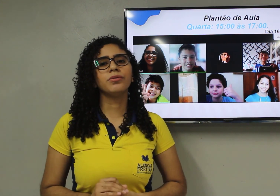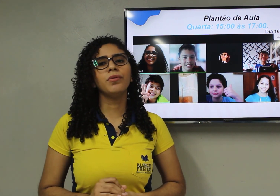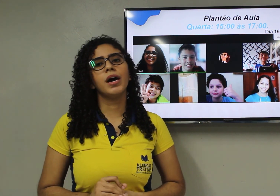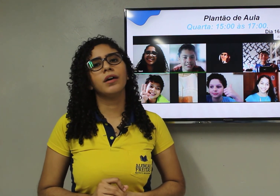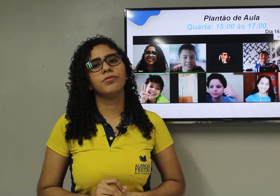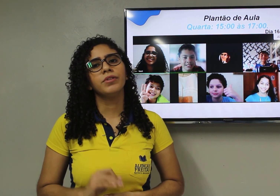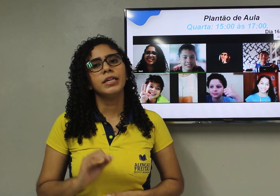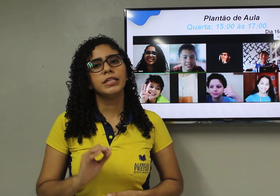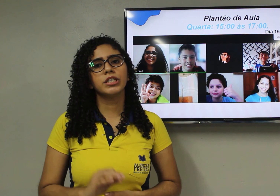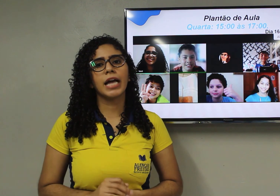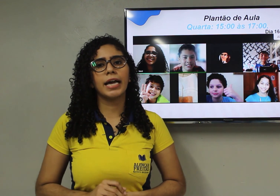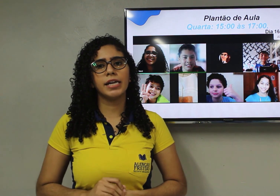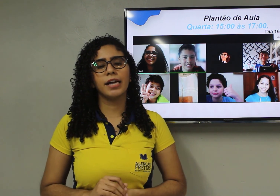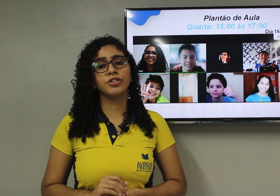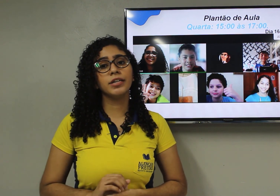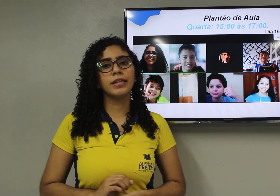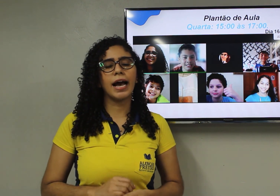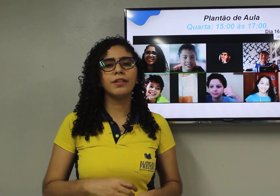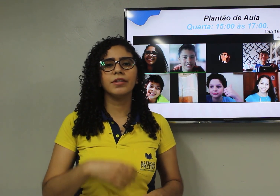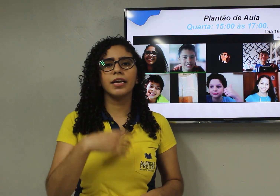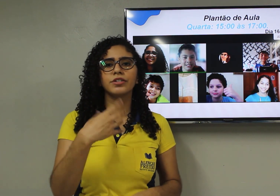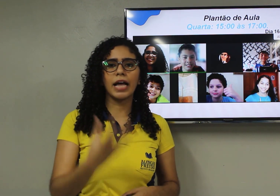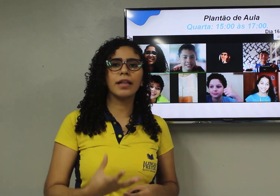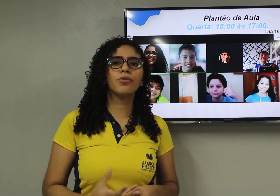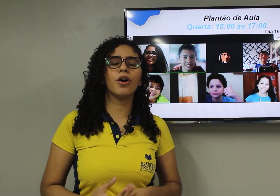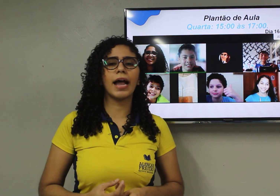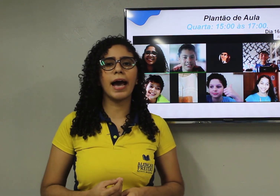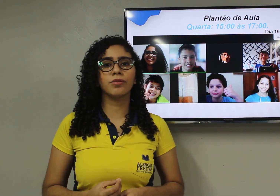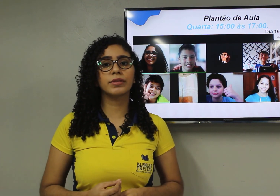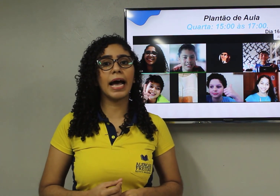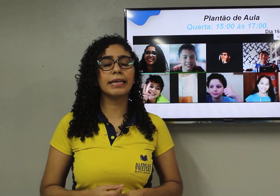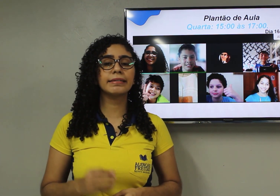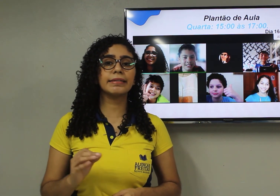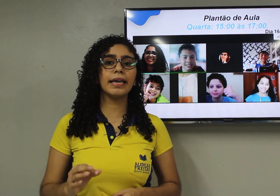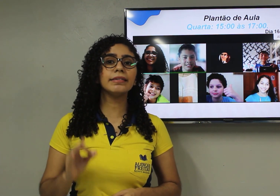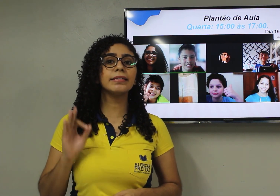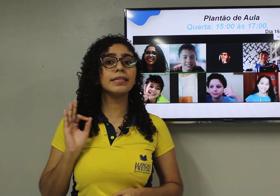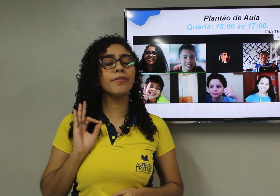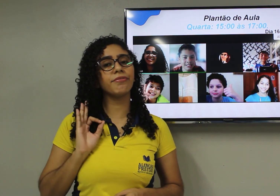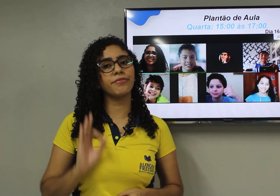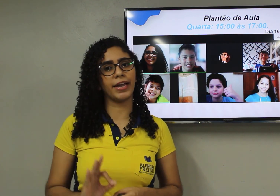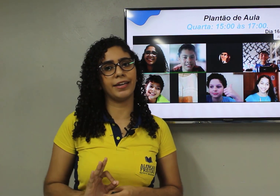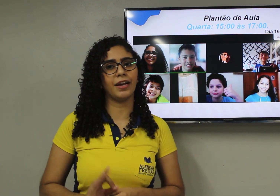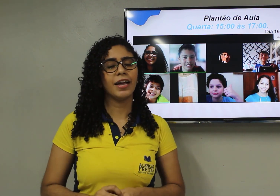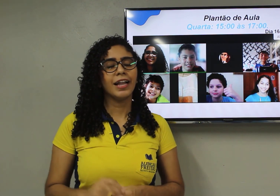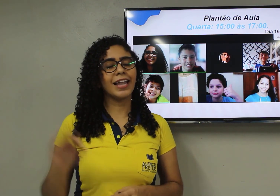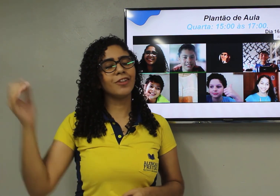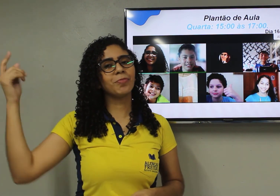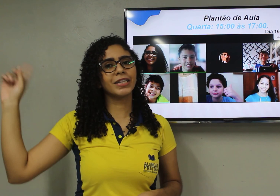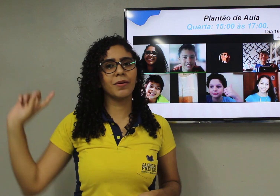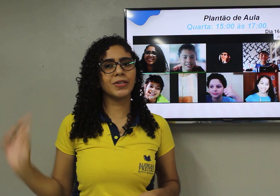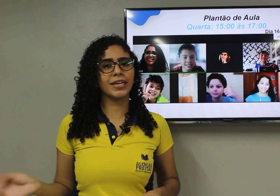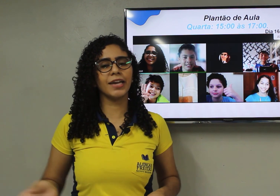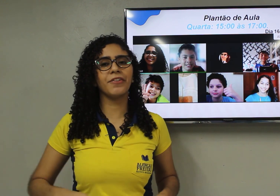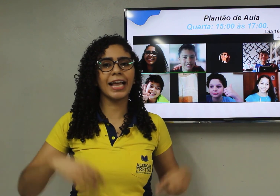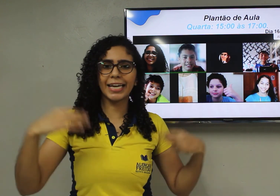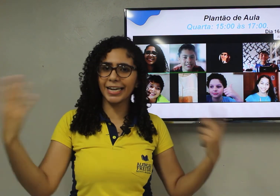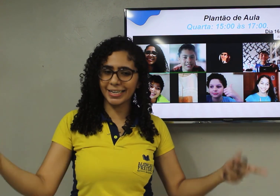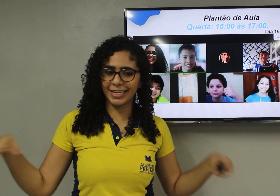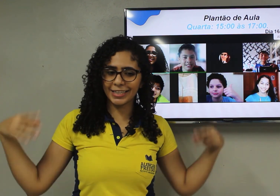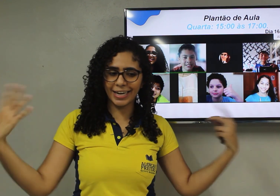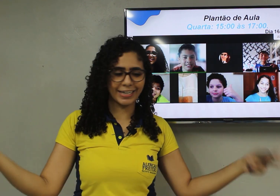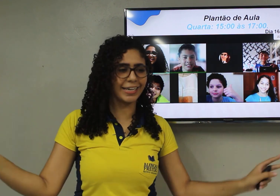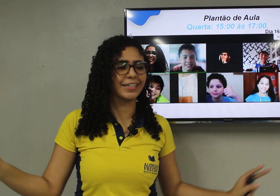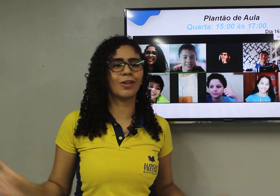o quinto ano está aí agendado, né? Está no horário da sexta-feira. Lá no plantão eu só queria falar